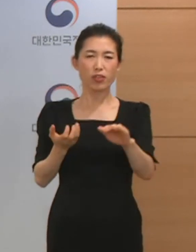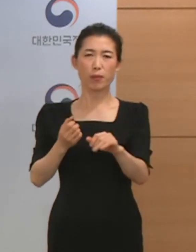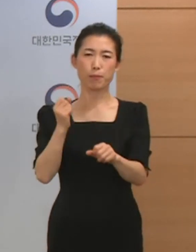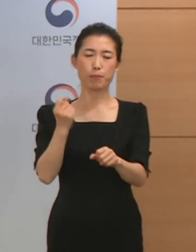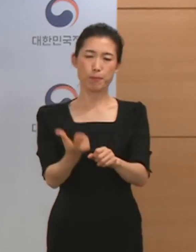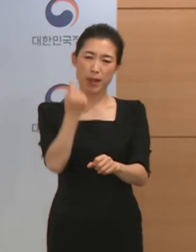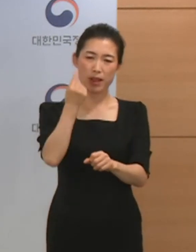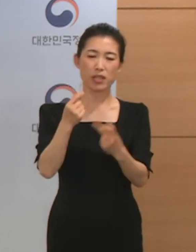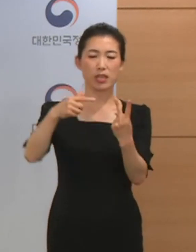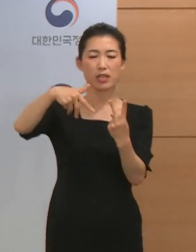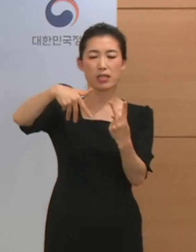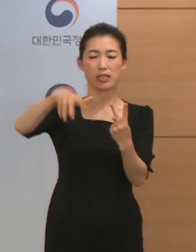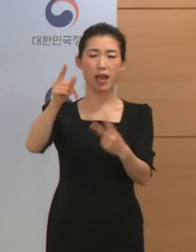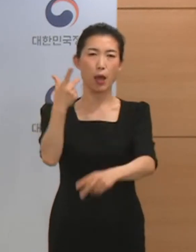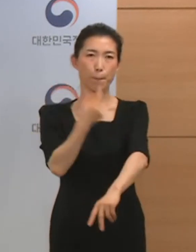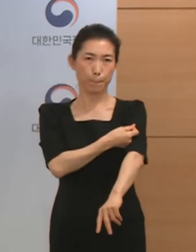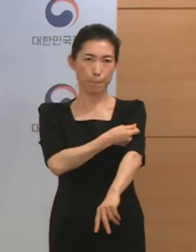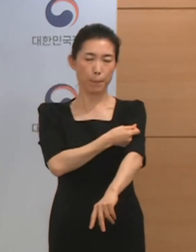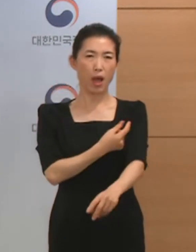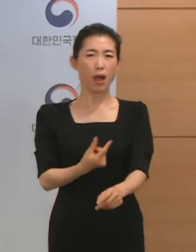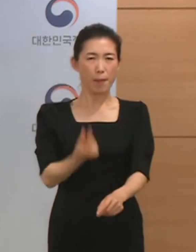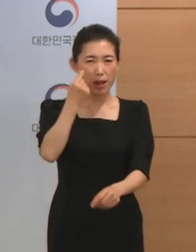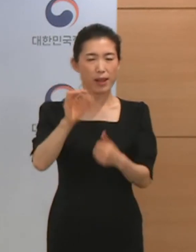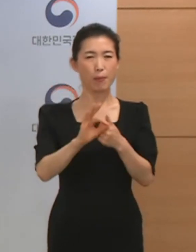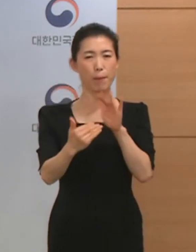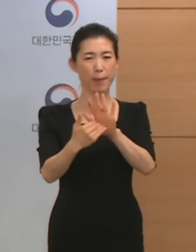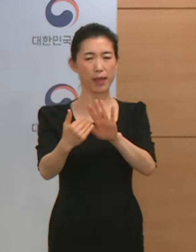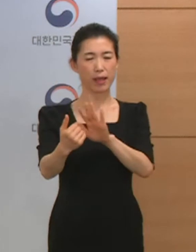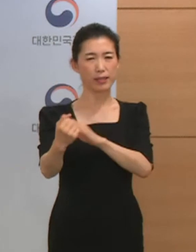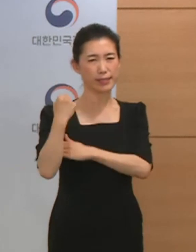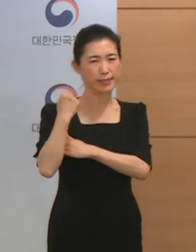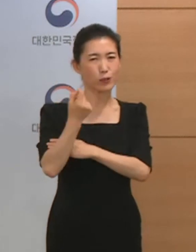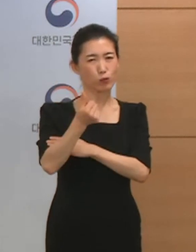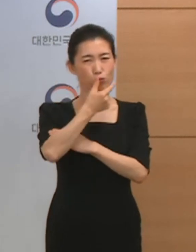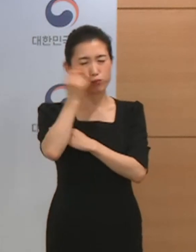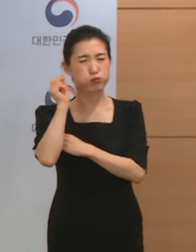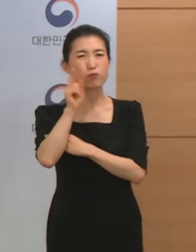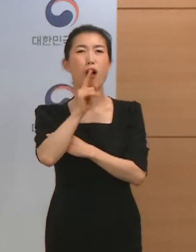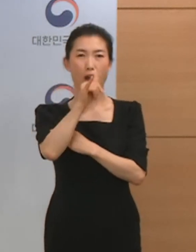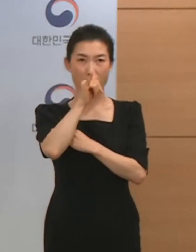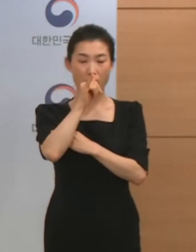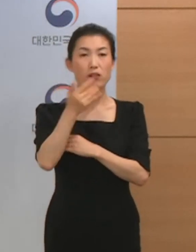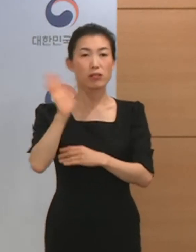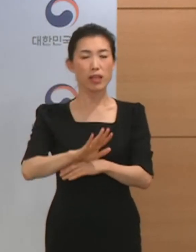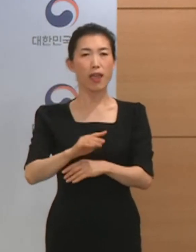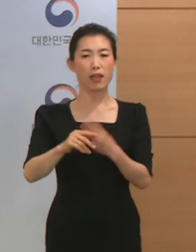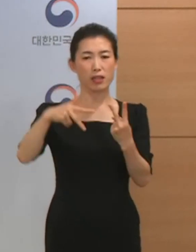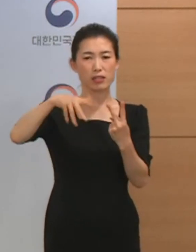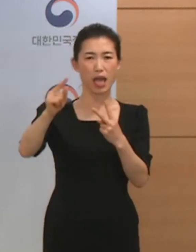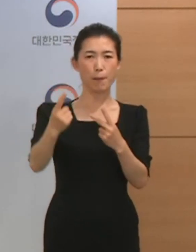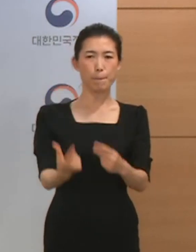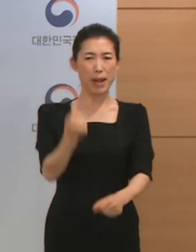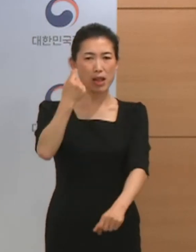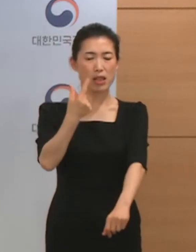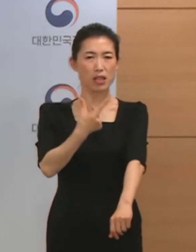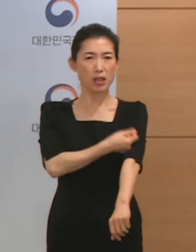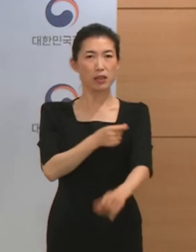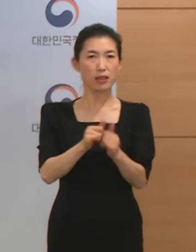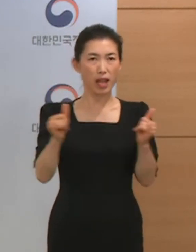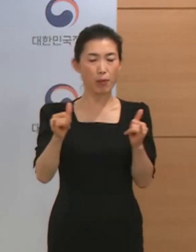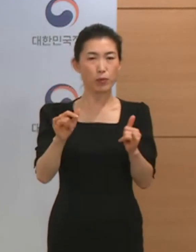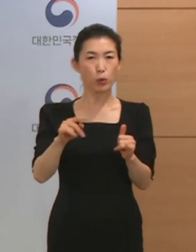사람들도 2주 자가격리에서 면제되는 것인지 궁금합니다. 예, 격리에서는 마찬가지로 면제됩니다.